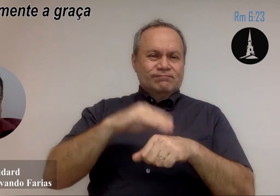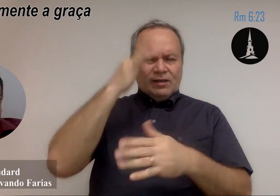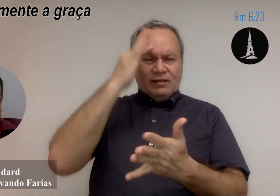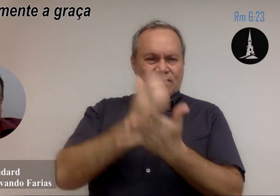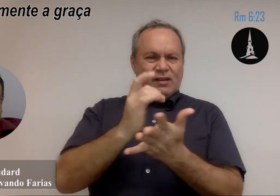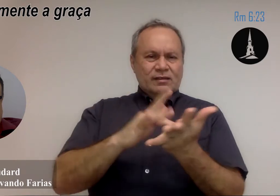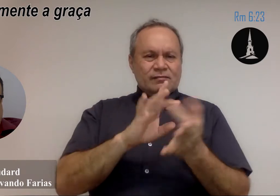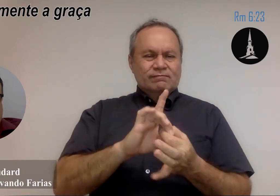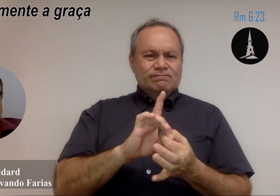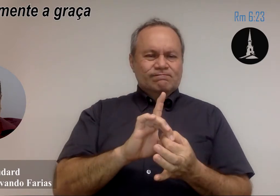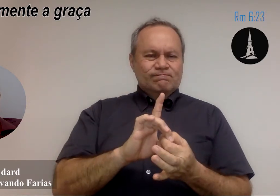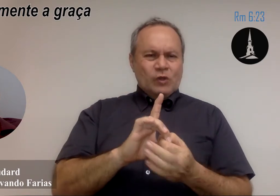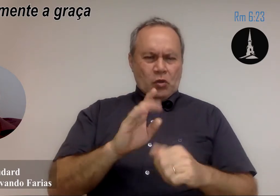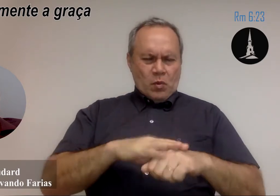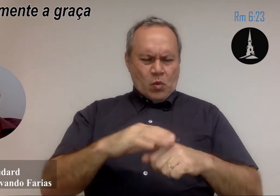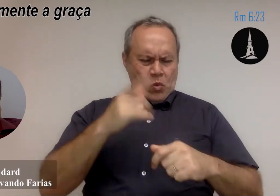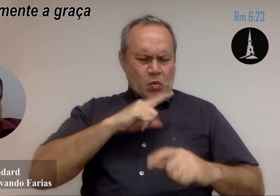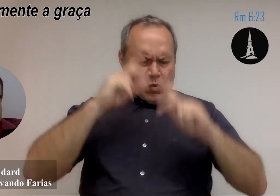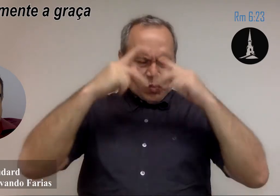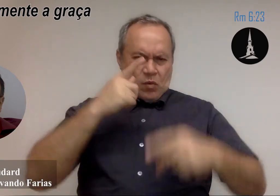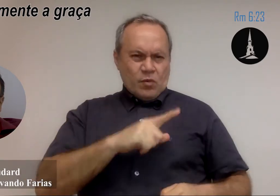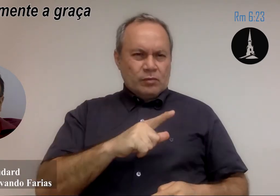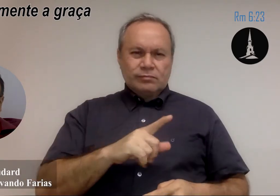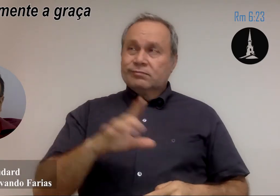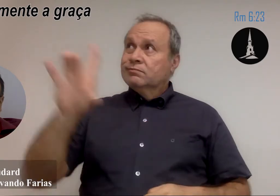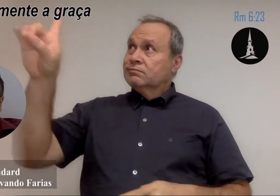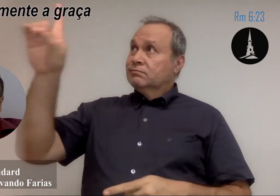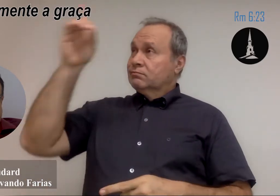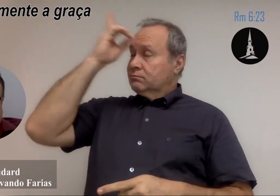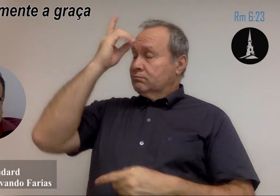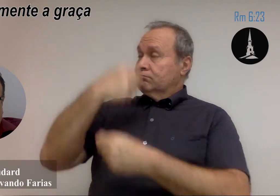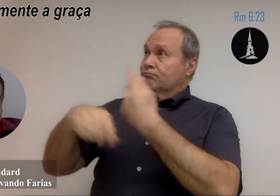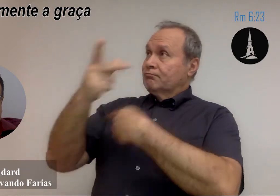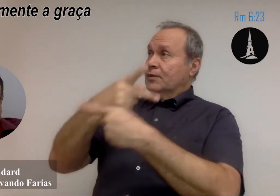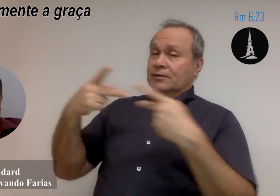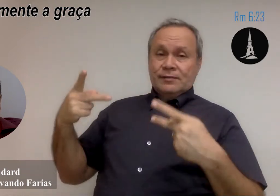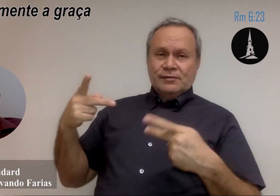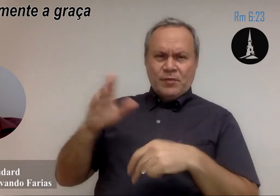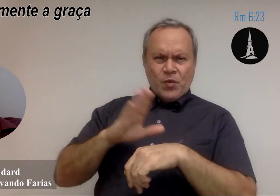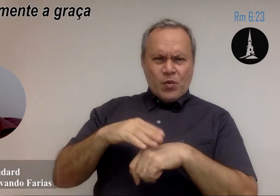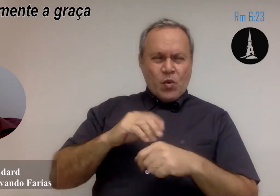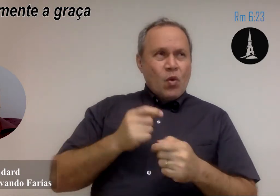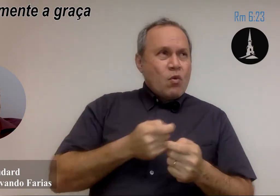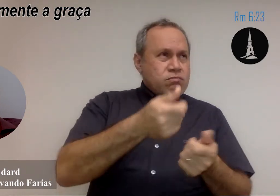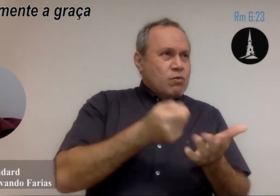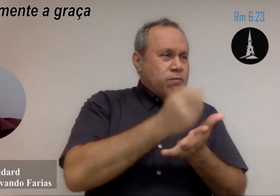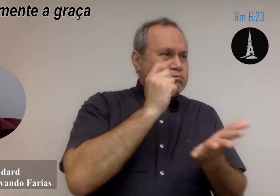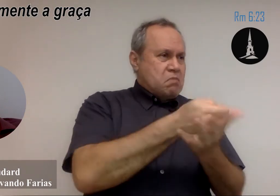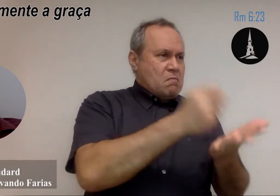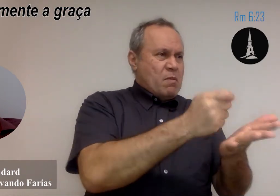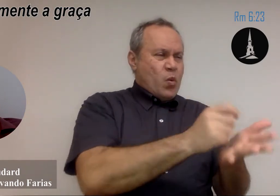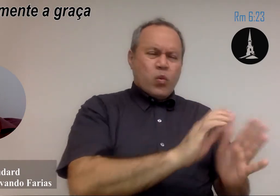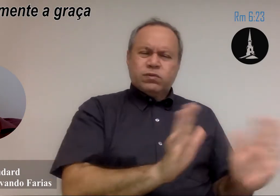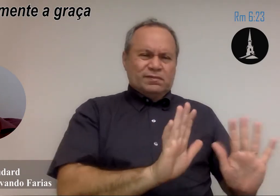fé. E isso não vem de vocês, é dom de Deus, não de obras, para que ninguém se glorie em